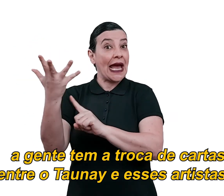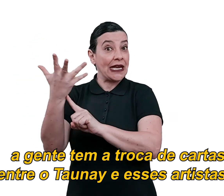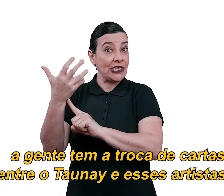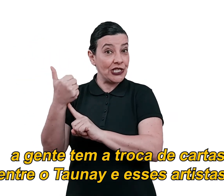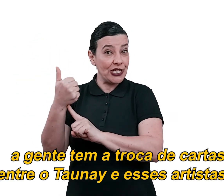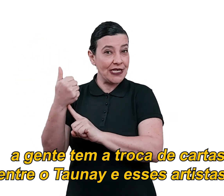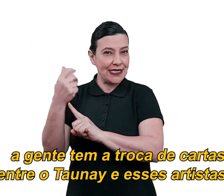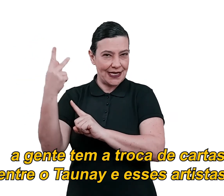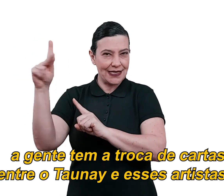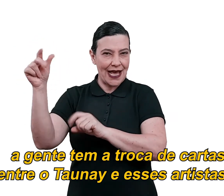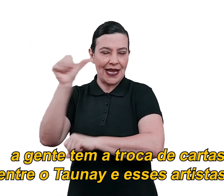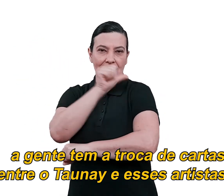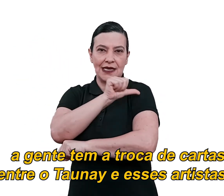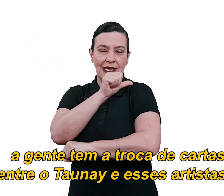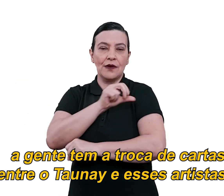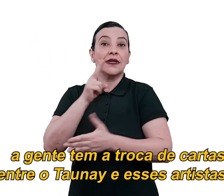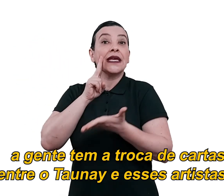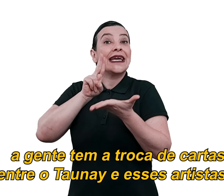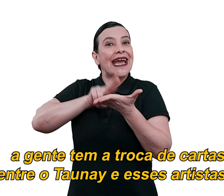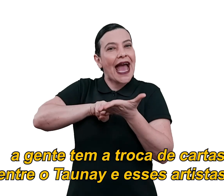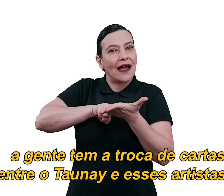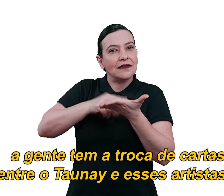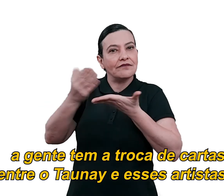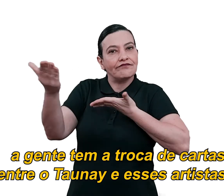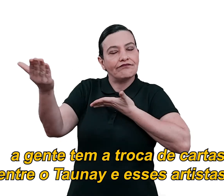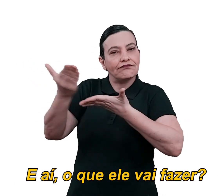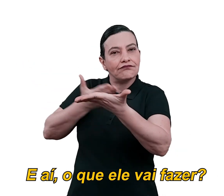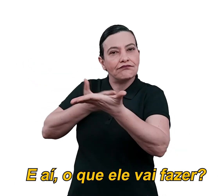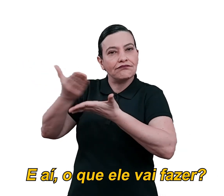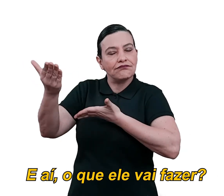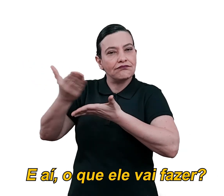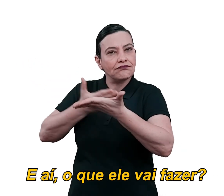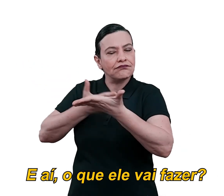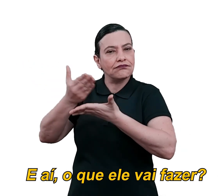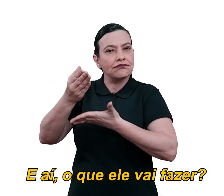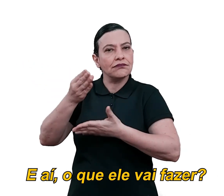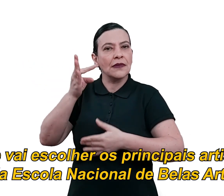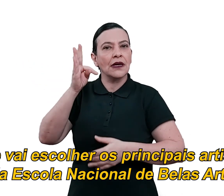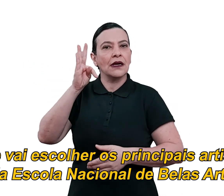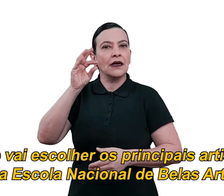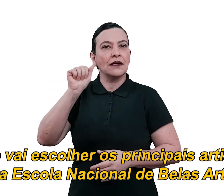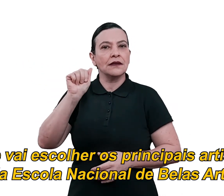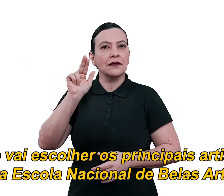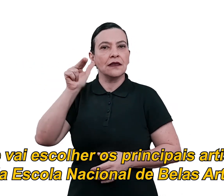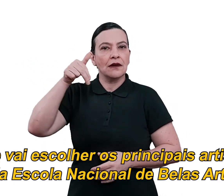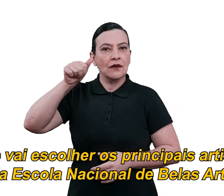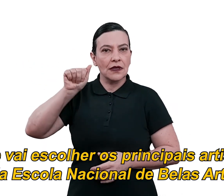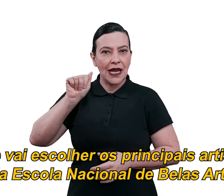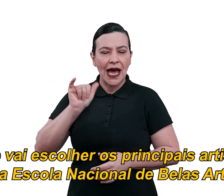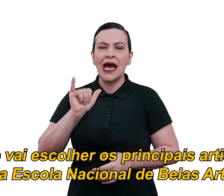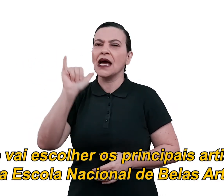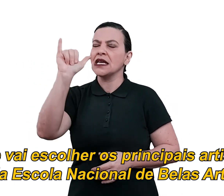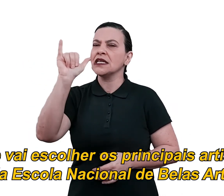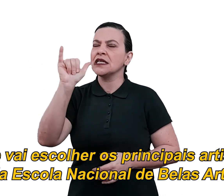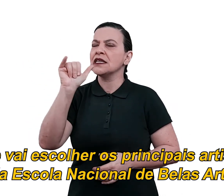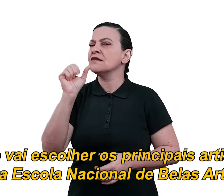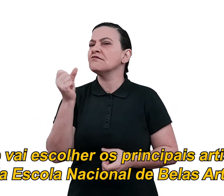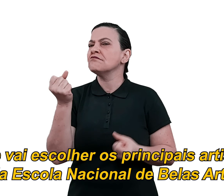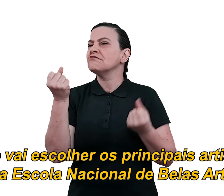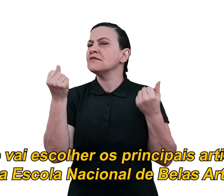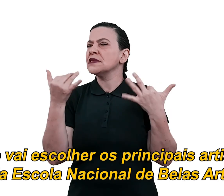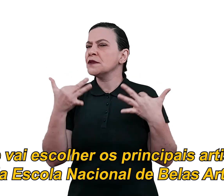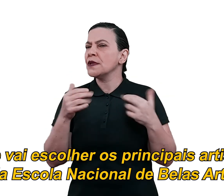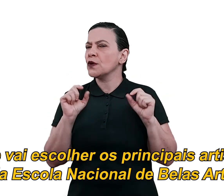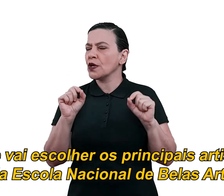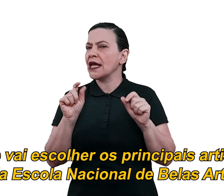a gente tem a troca de cartas entre o Toné e esses artistas. E aí, o que ele vai fazer? Ele vai escolher principais